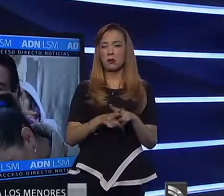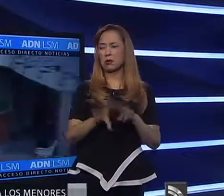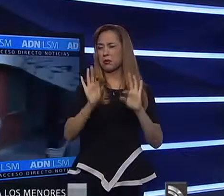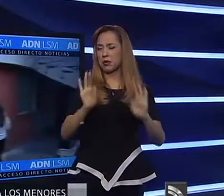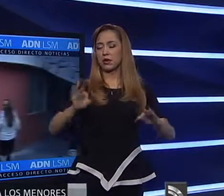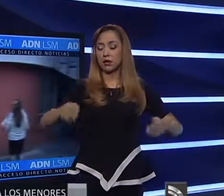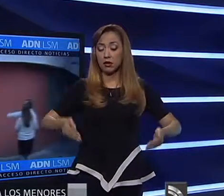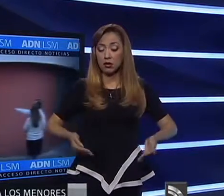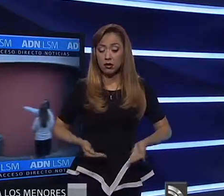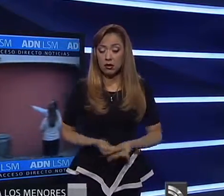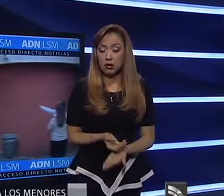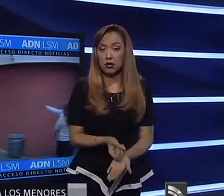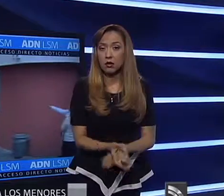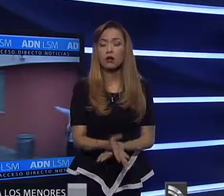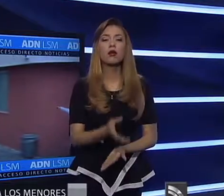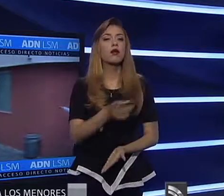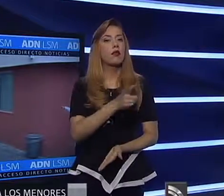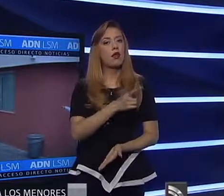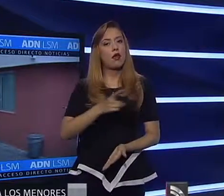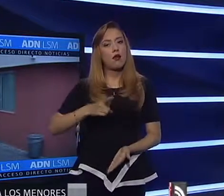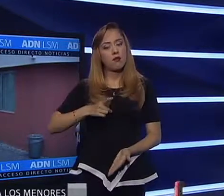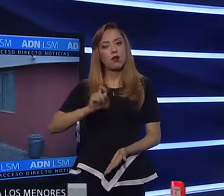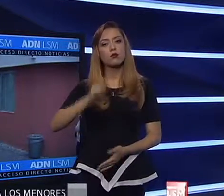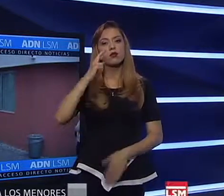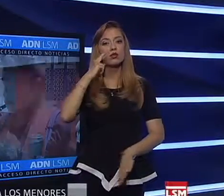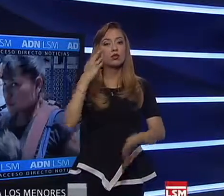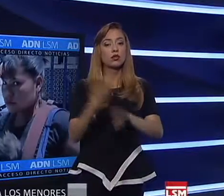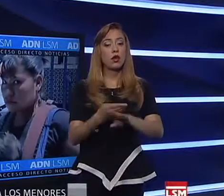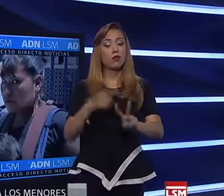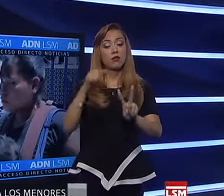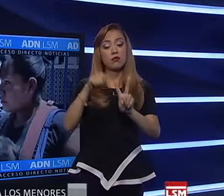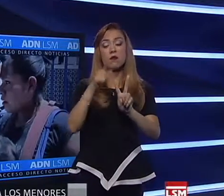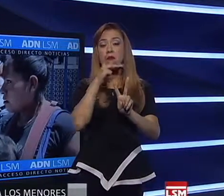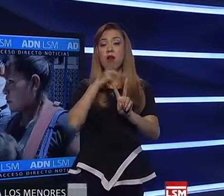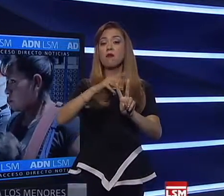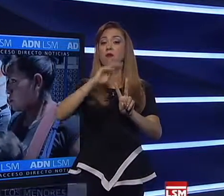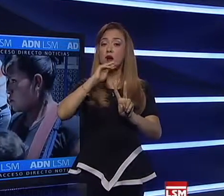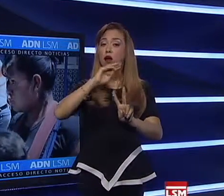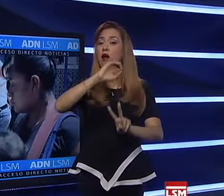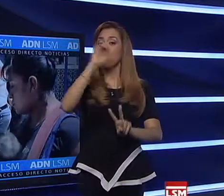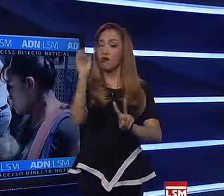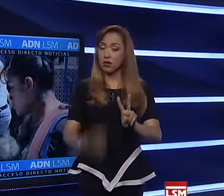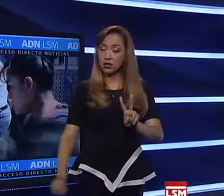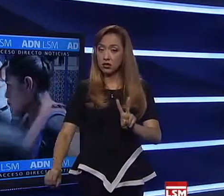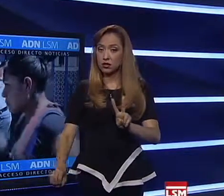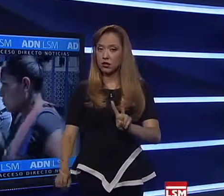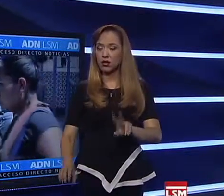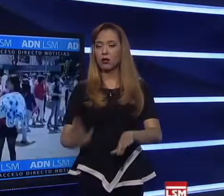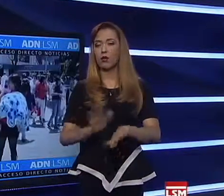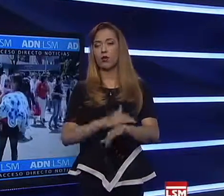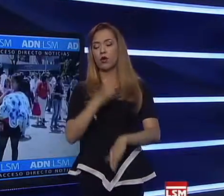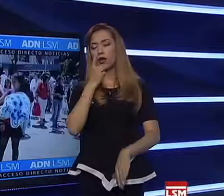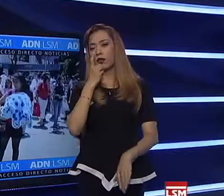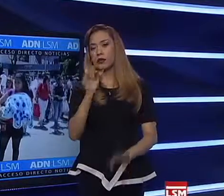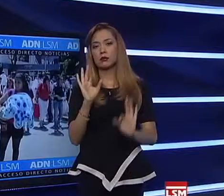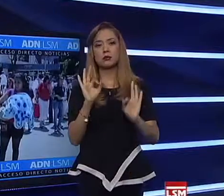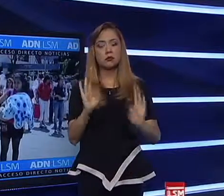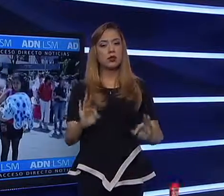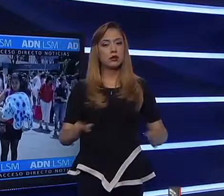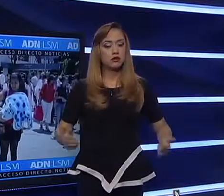deber imprescriptible de ambos tutores. De ahí que la obligación alimentaria surge desde el momento del nacimiento. Por